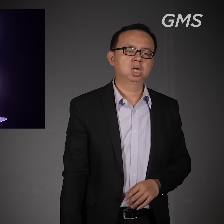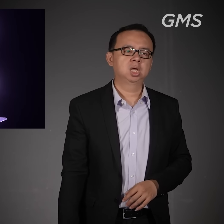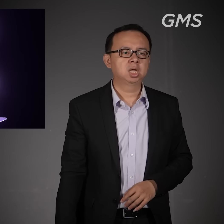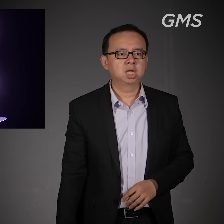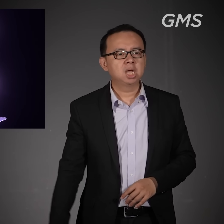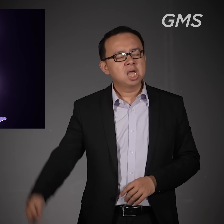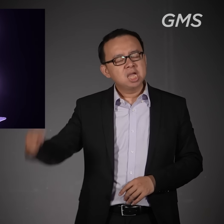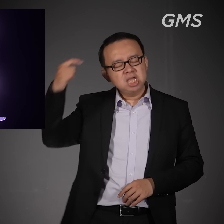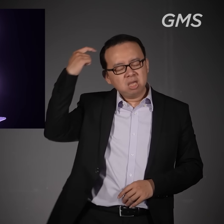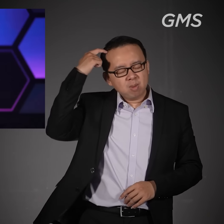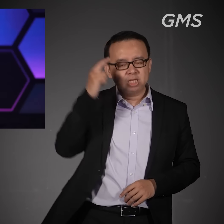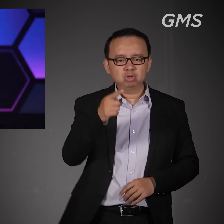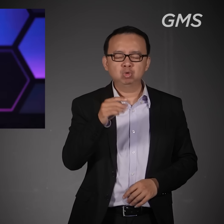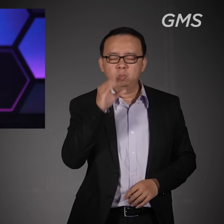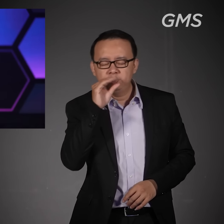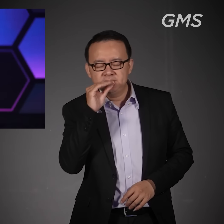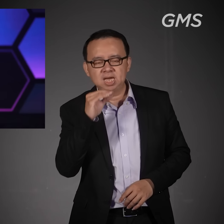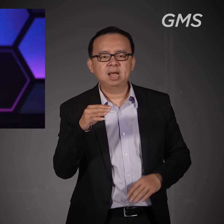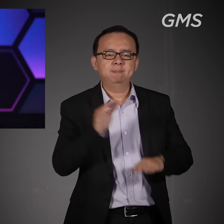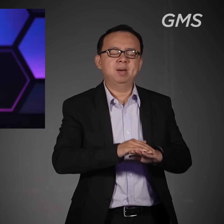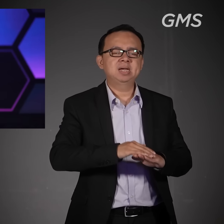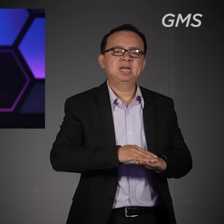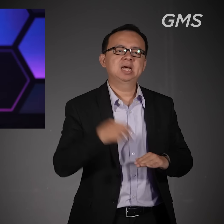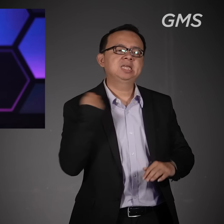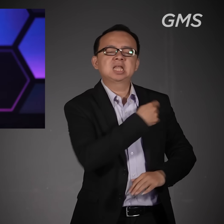berbicara kepada kita semua. Ayat 36.